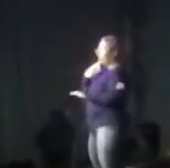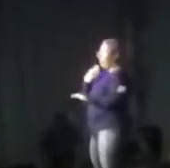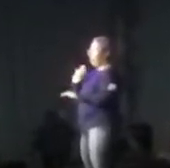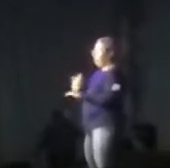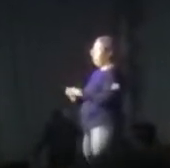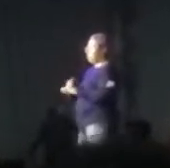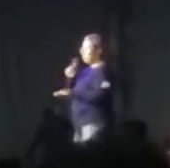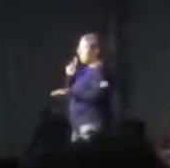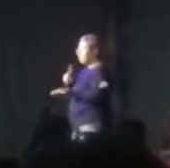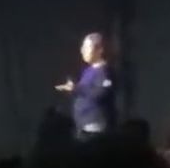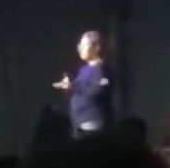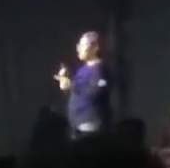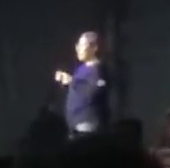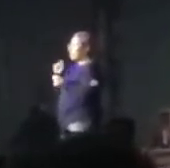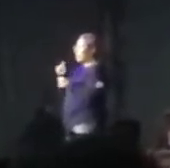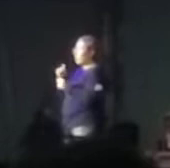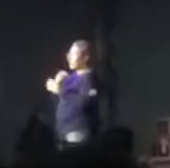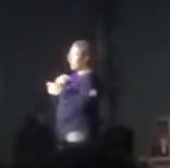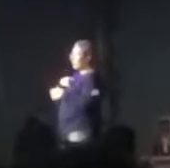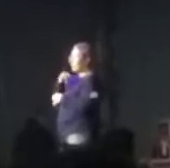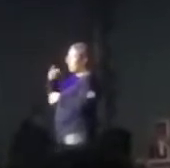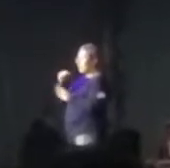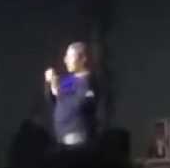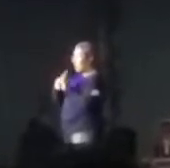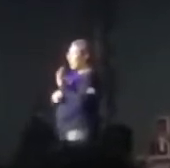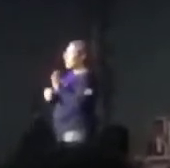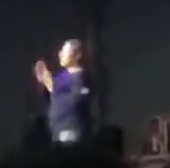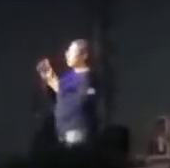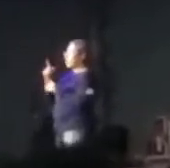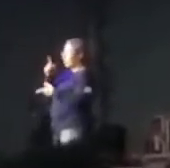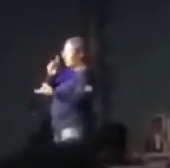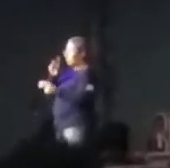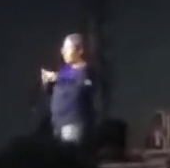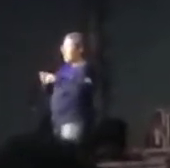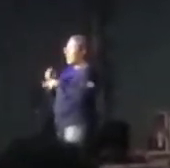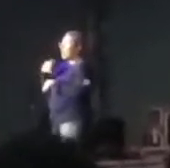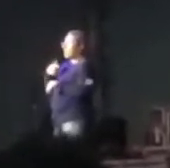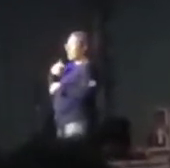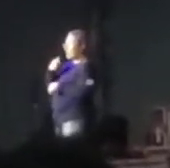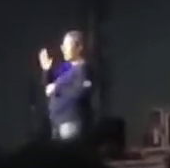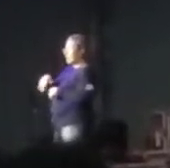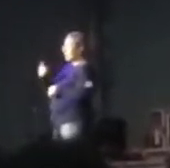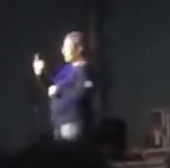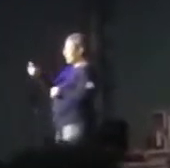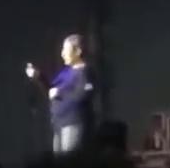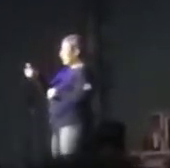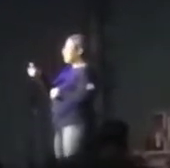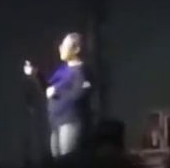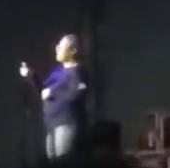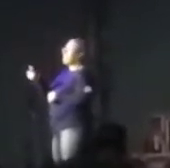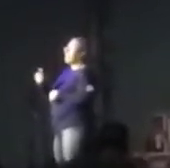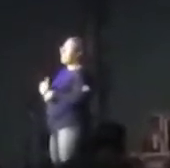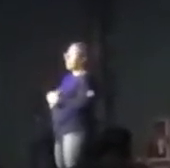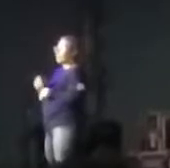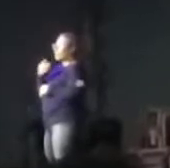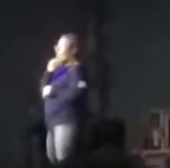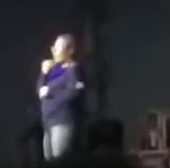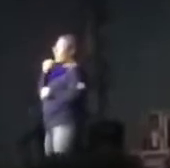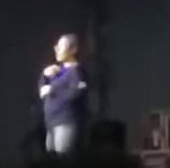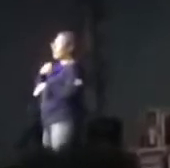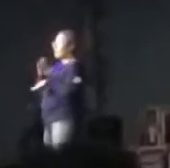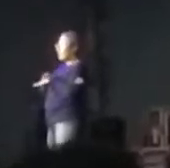era na verdade um júri de sentença, já estava condenado, era um rapaz menor de idade, 16 anos, que fez